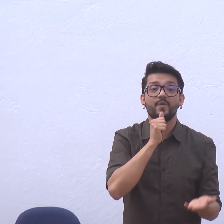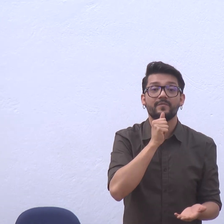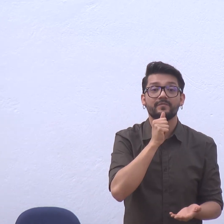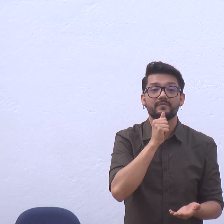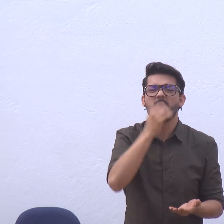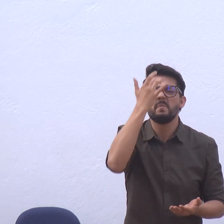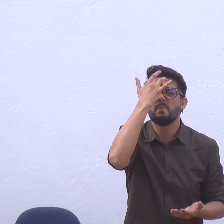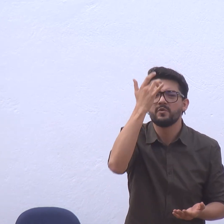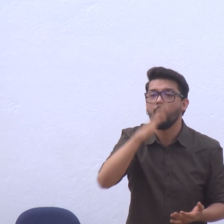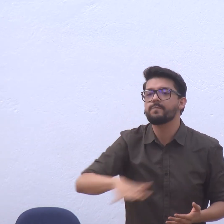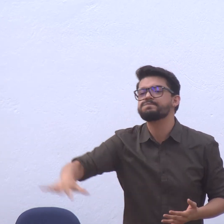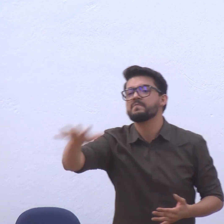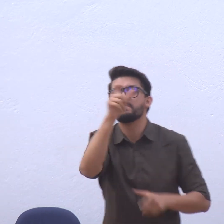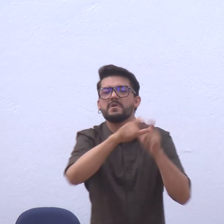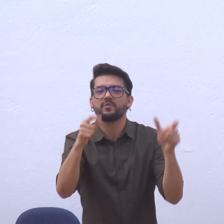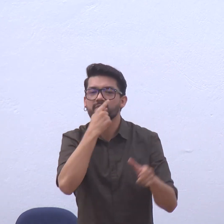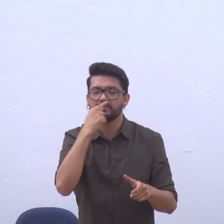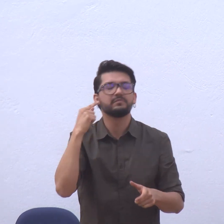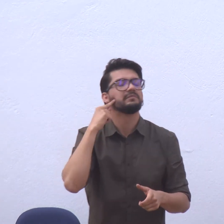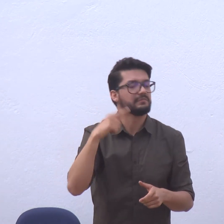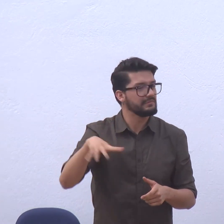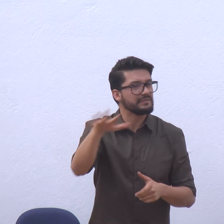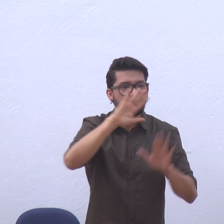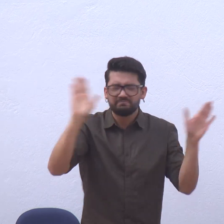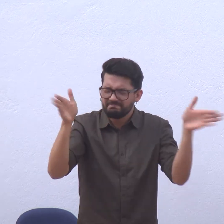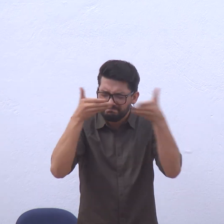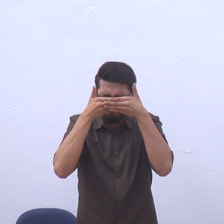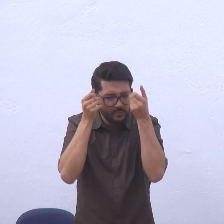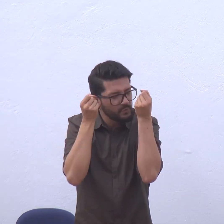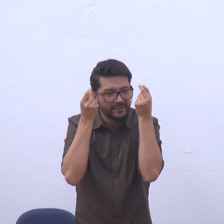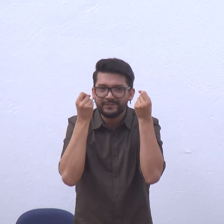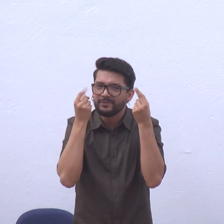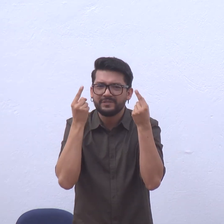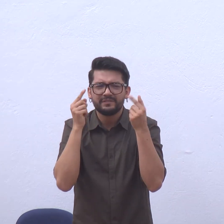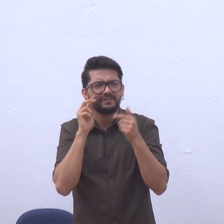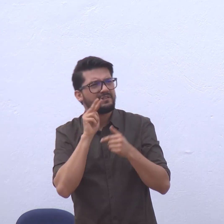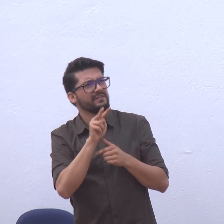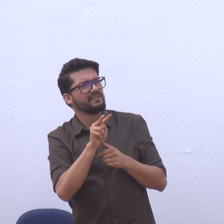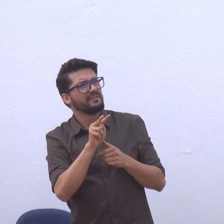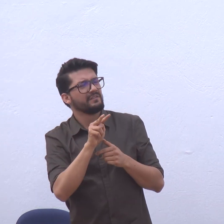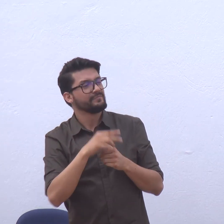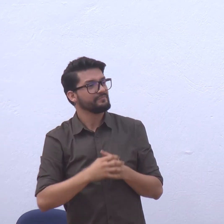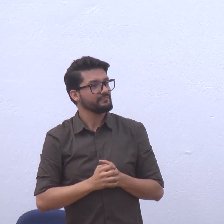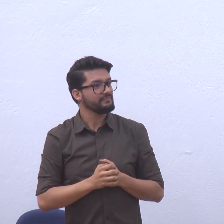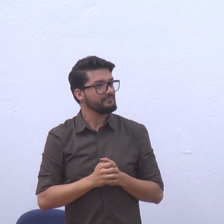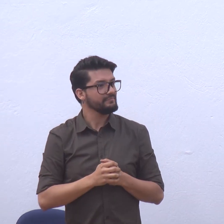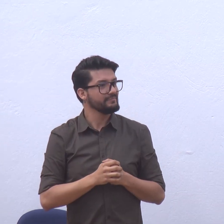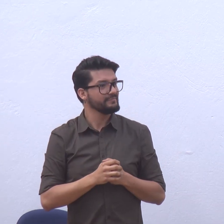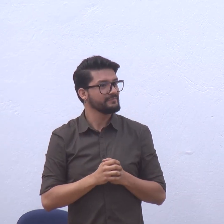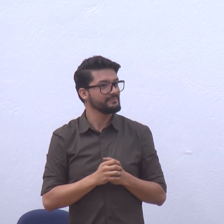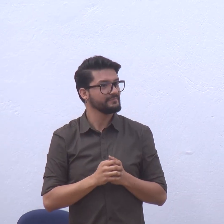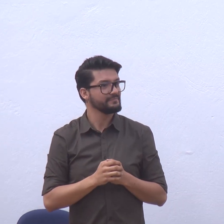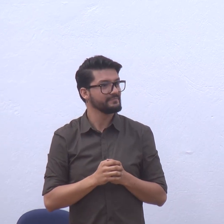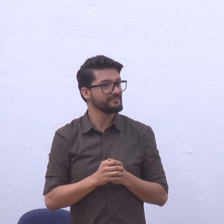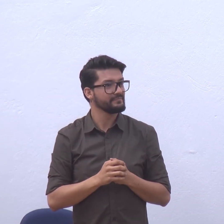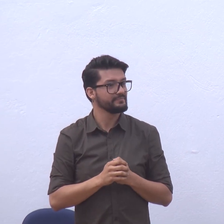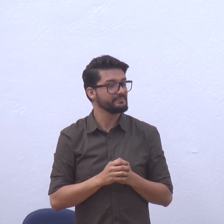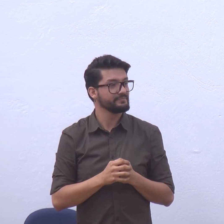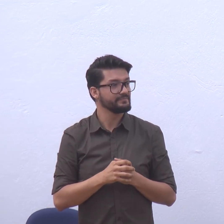El que tenga sed, venga a mí y beba, y de su interior correrán ríos de agua viva. Y los judíos no pudieron comprender